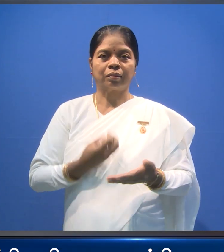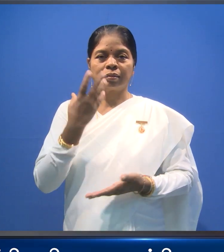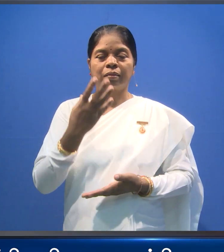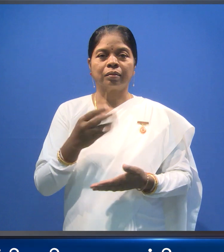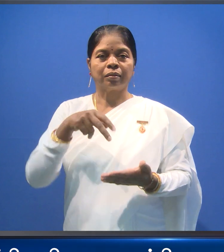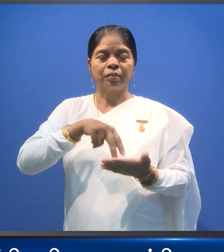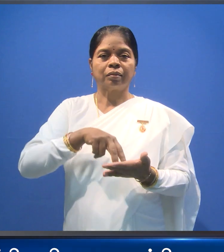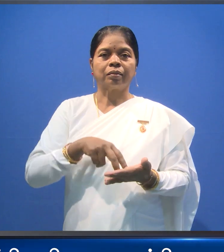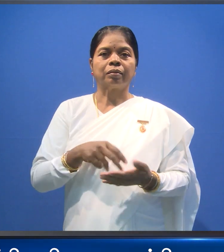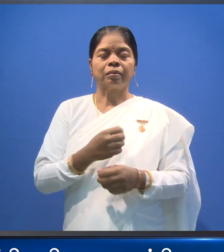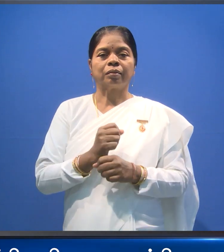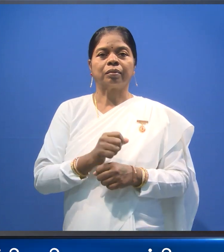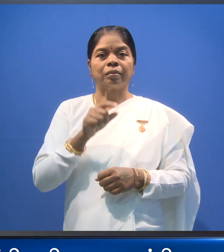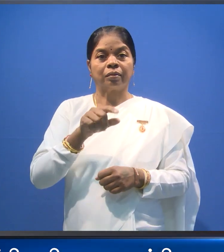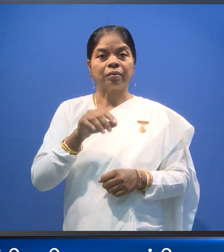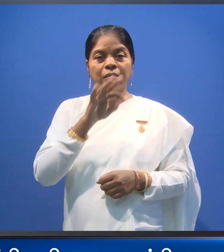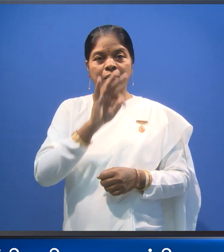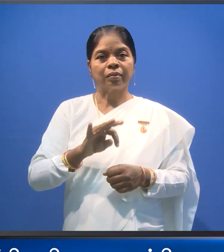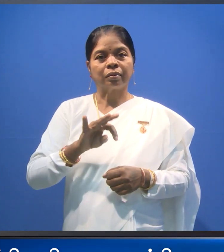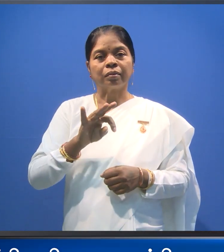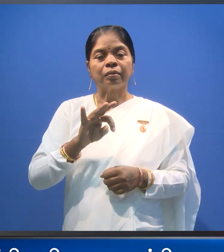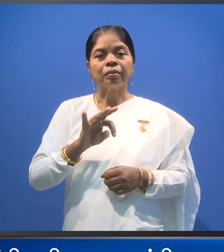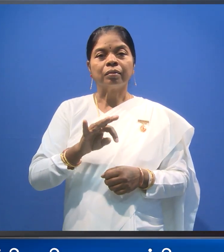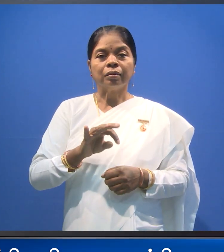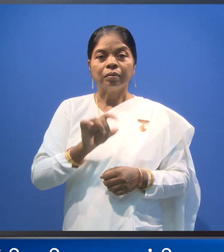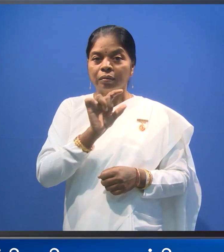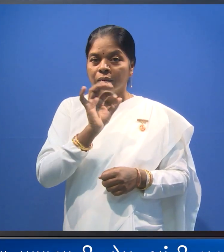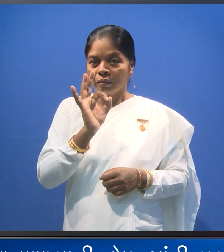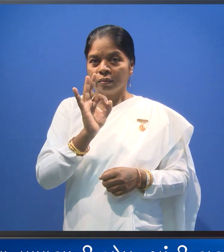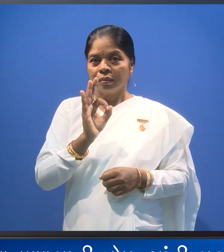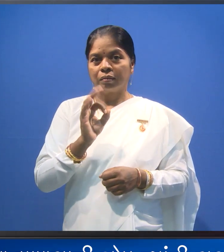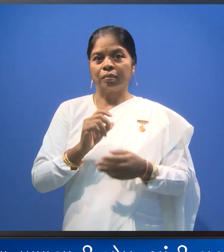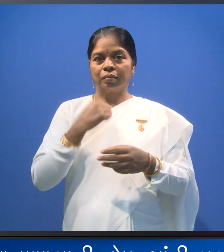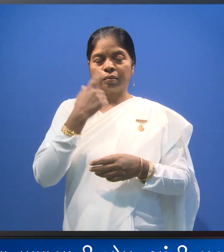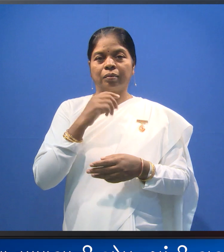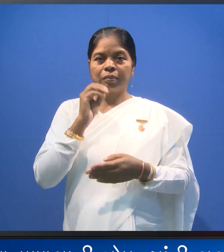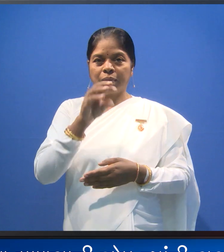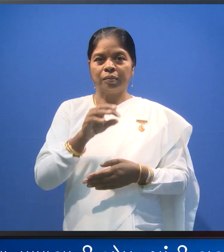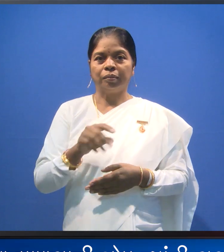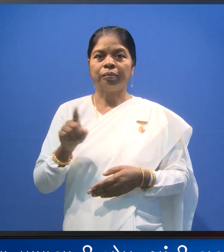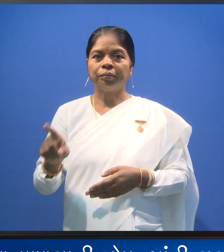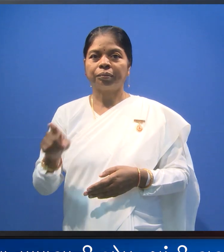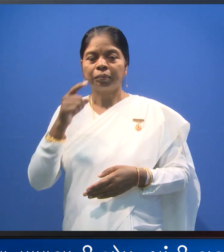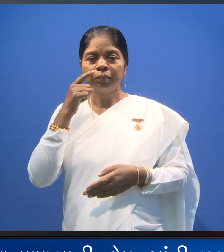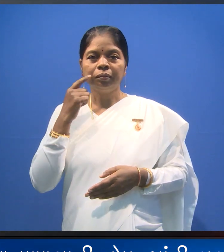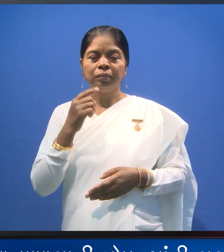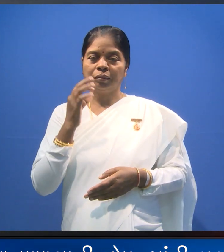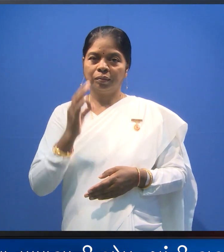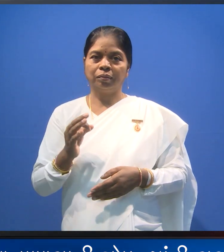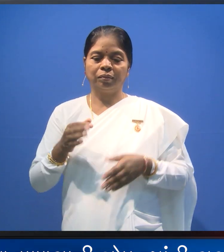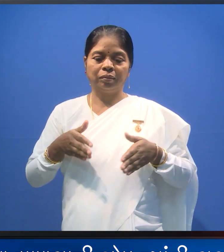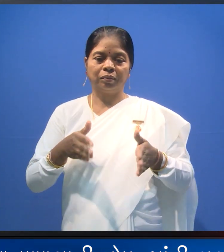करून त्यांनी या भाषेला एक नवीन रूप दिले. साधारण माणसाची गोष्ट त्यांनी सरळ